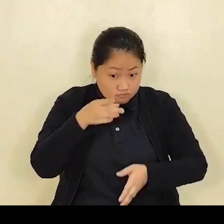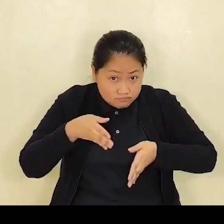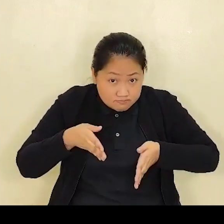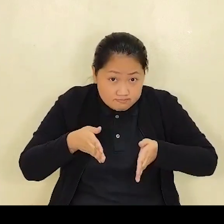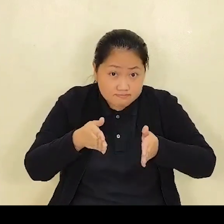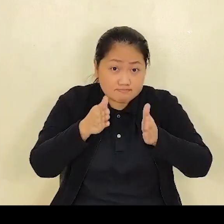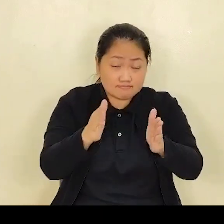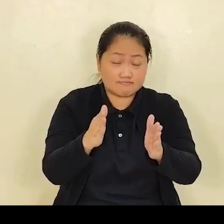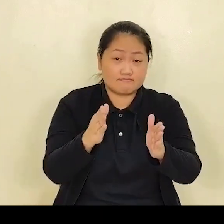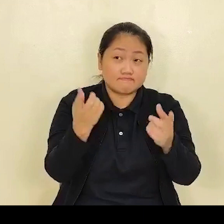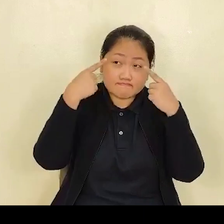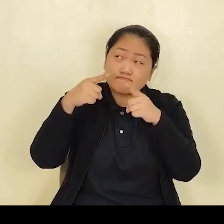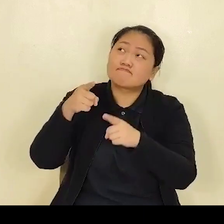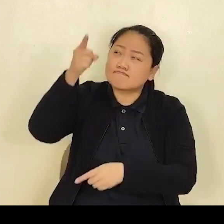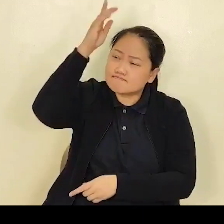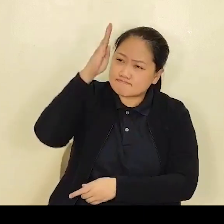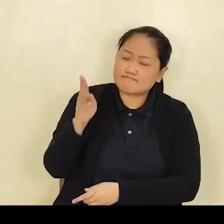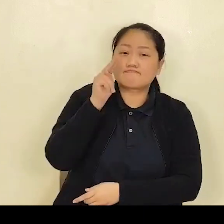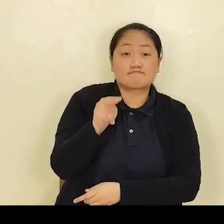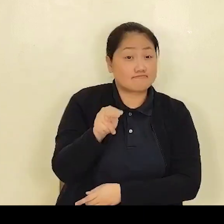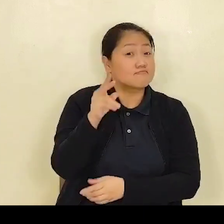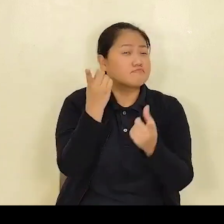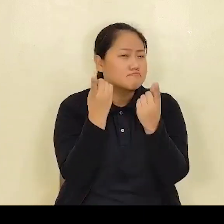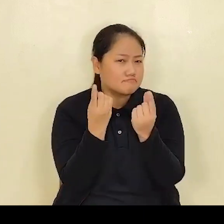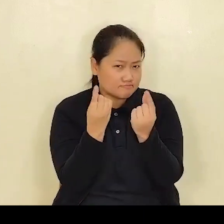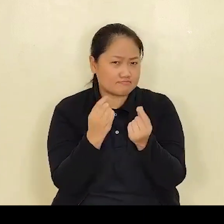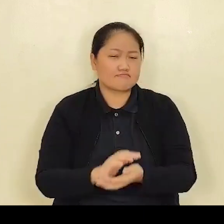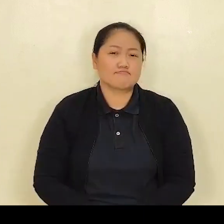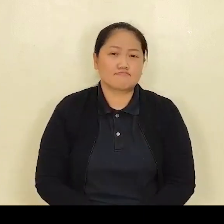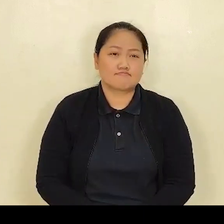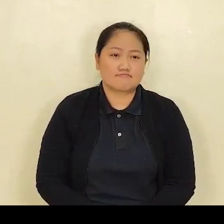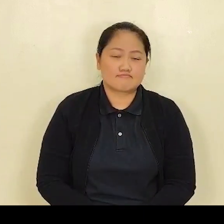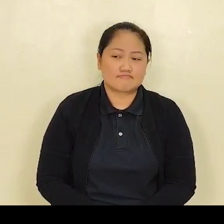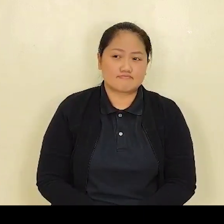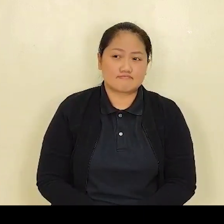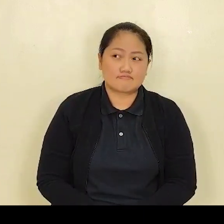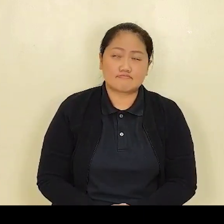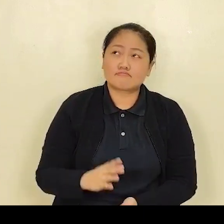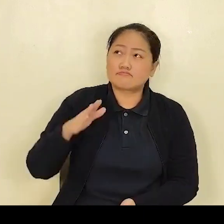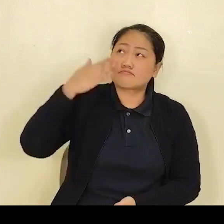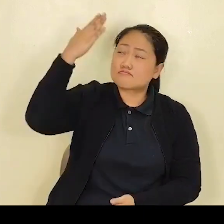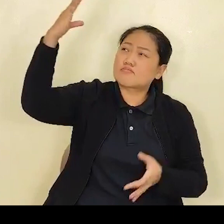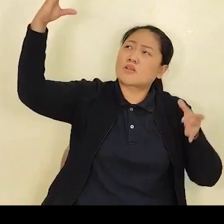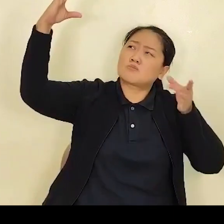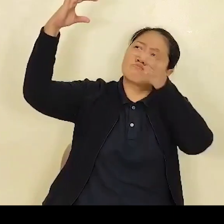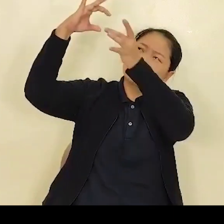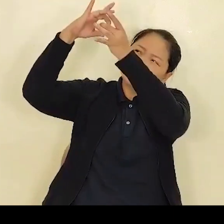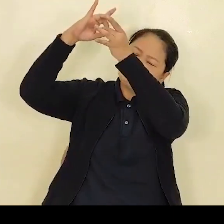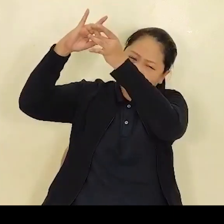hakbang lamang papalapit sa Kanya ang kailangan nating gawin. Ang abot kamay niya ay makukuha